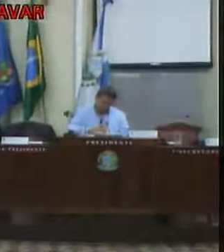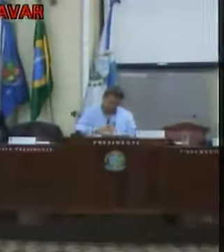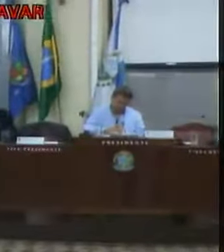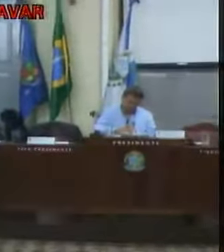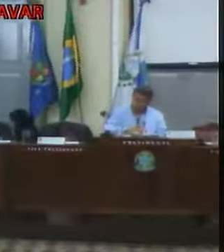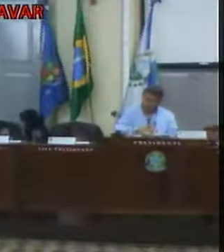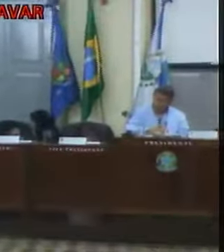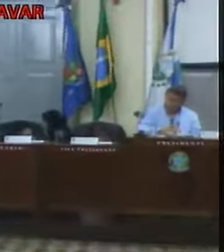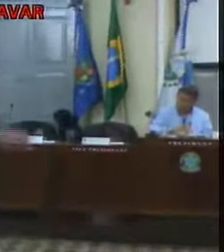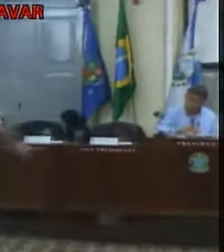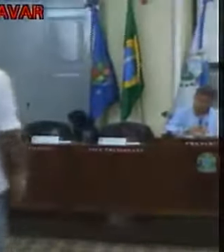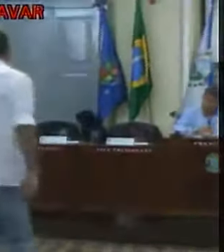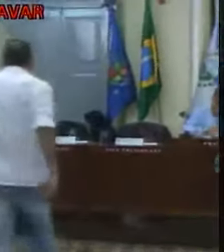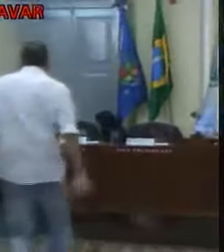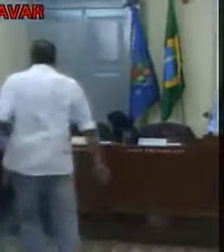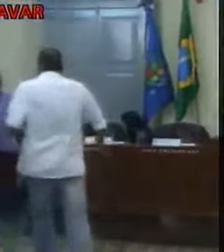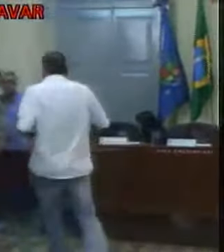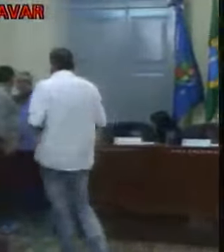Michele Vieira.